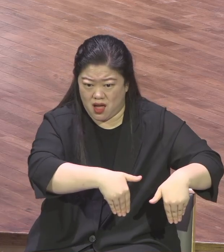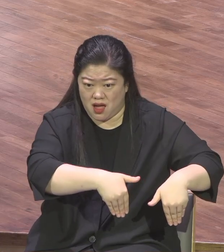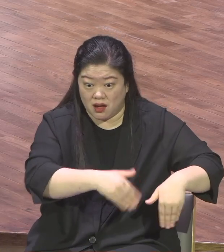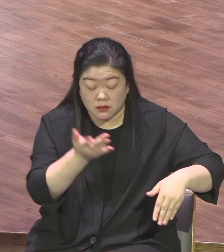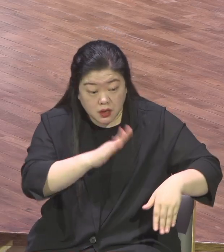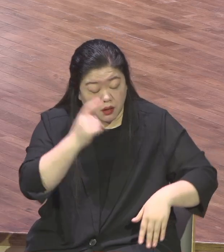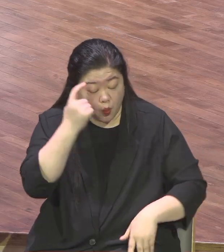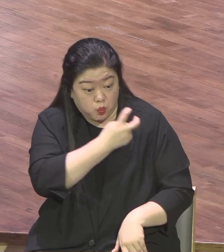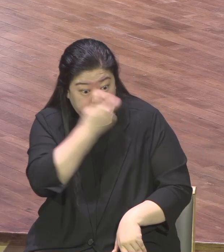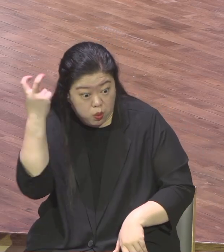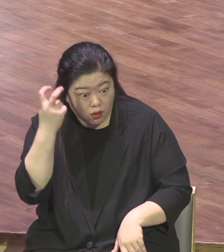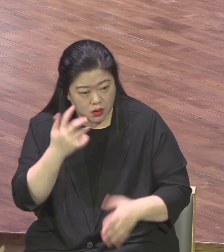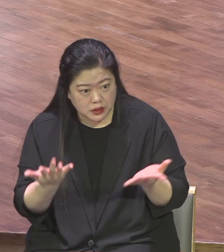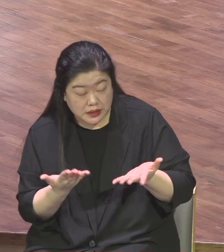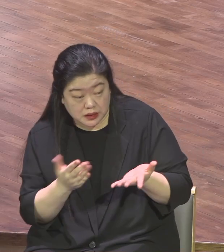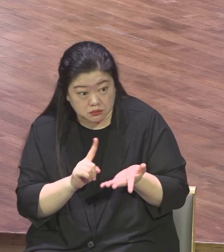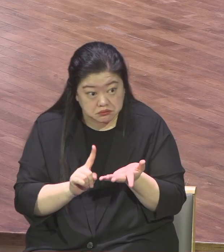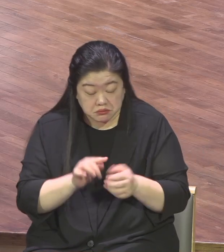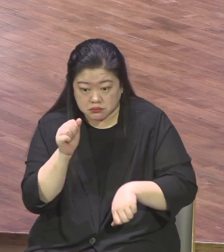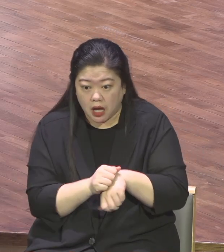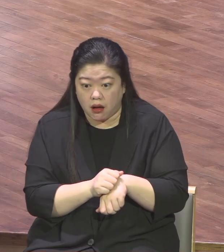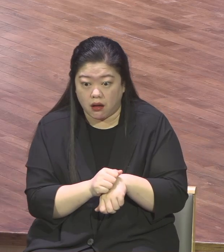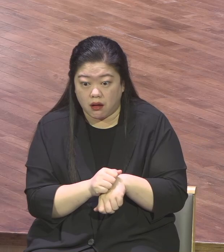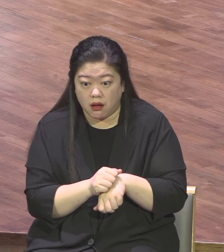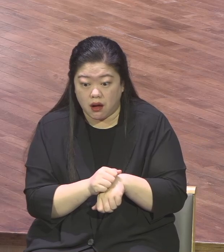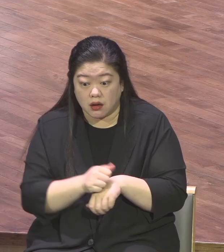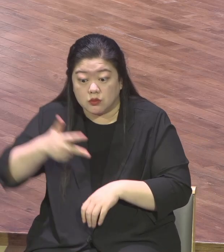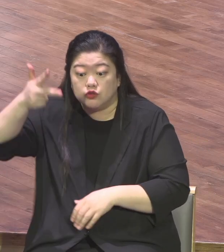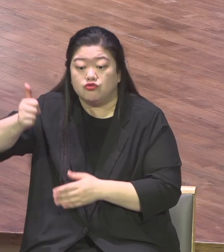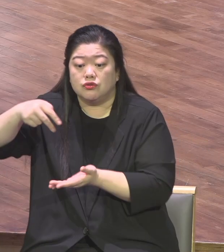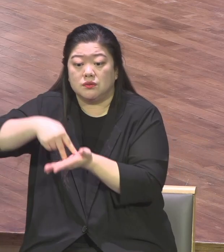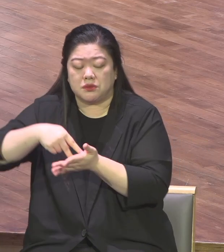노예 하는 걸 보면서 그 중에 일부는